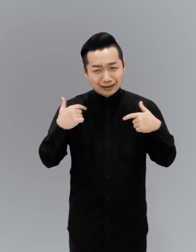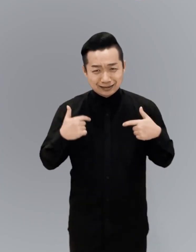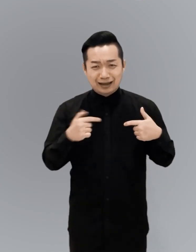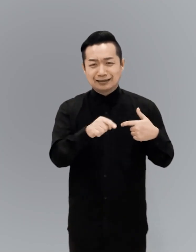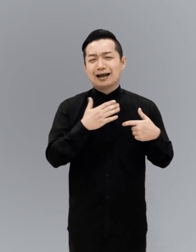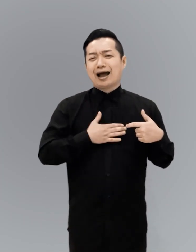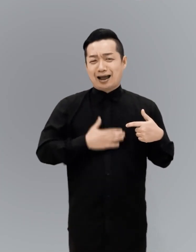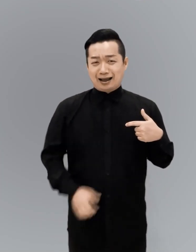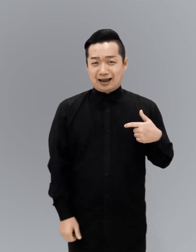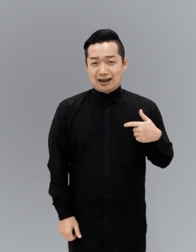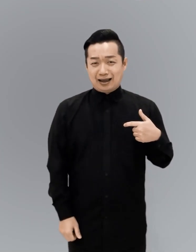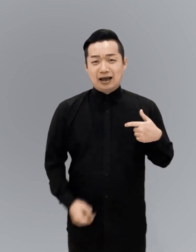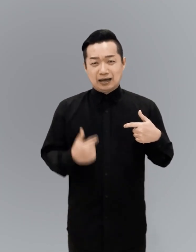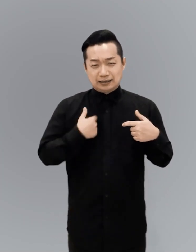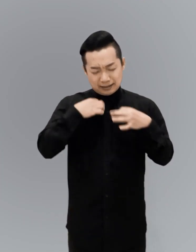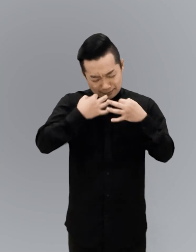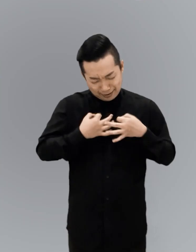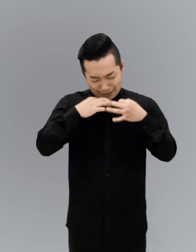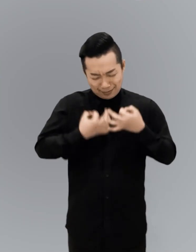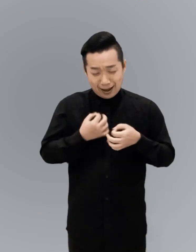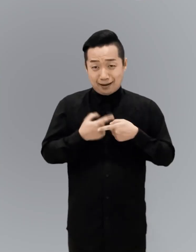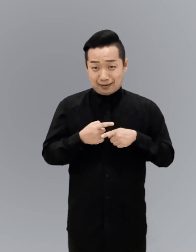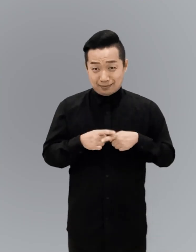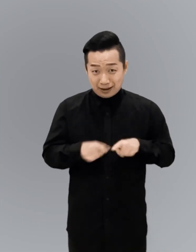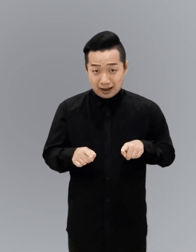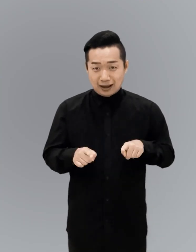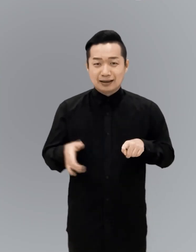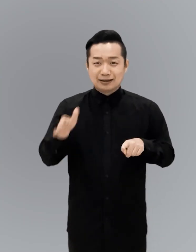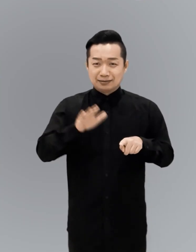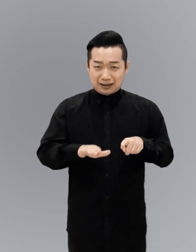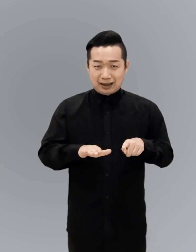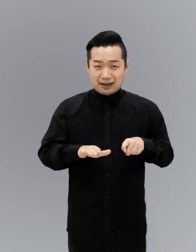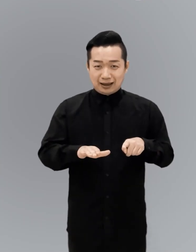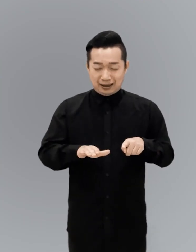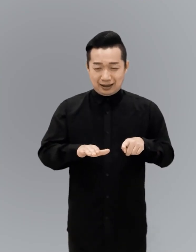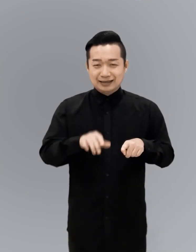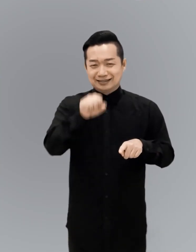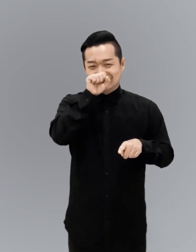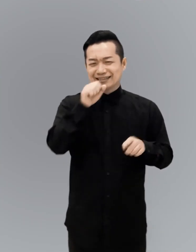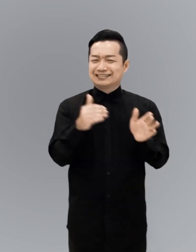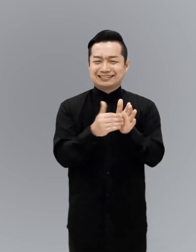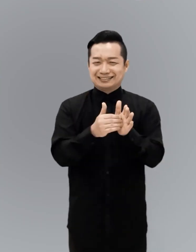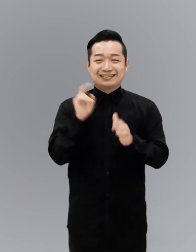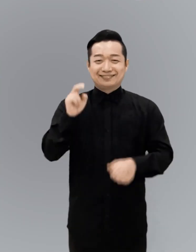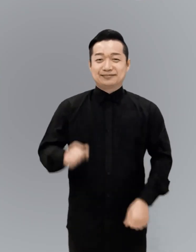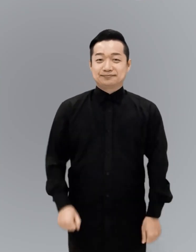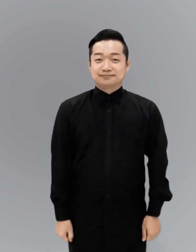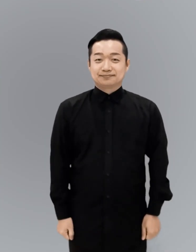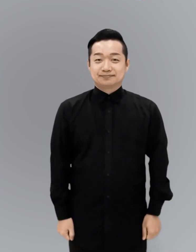그거를 알고 있고 계속 그걸 자기 검열한다는 것 자체가 그래도 약간 좋은 게 아닐까 싶습니다.